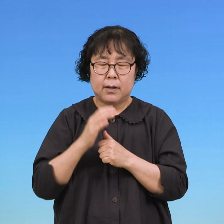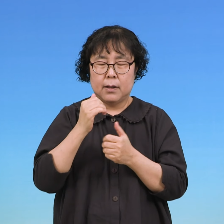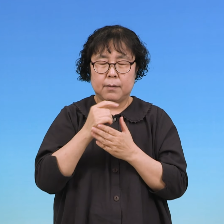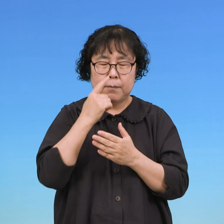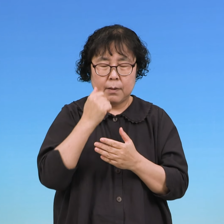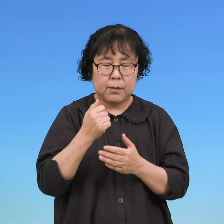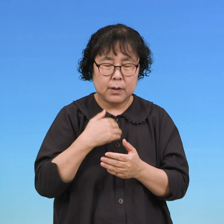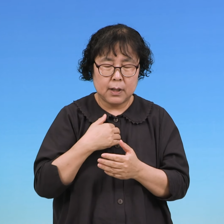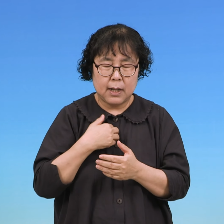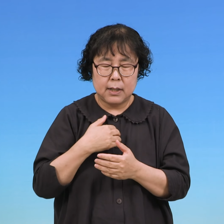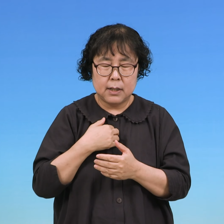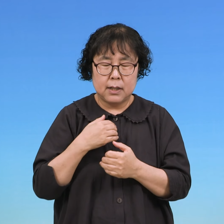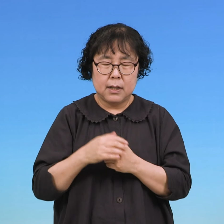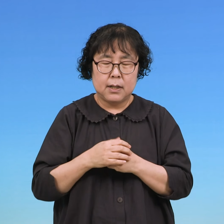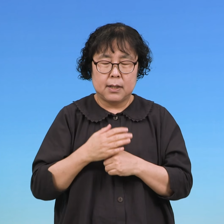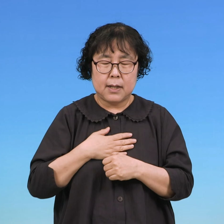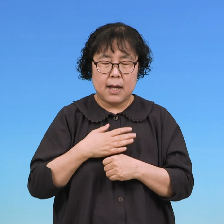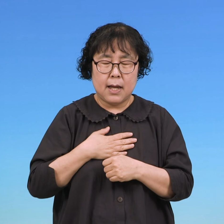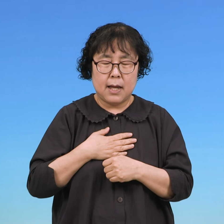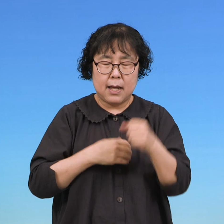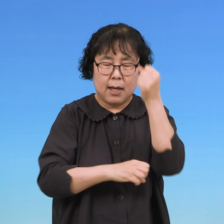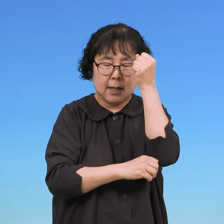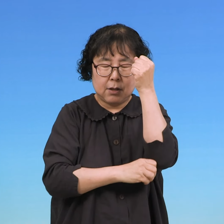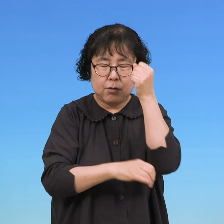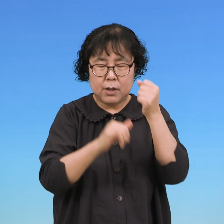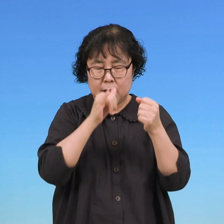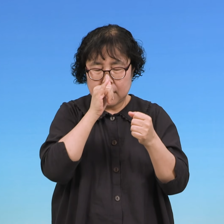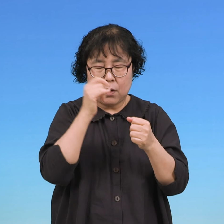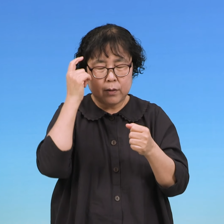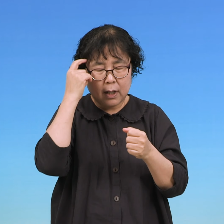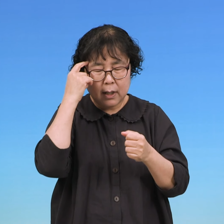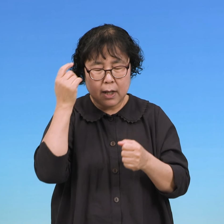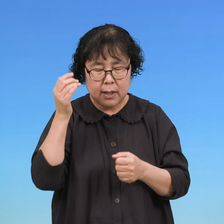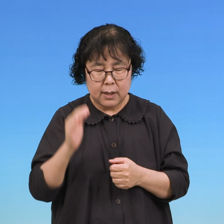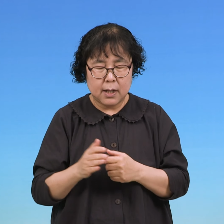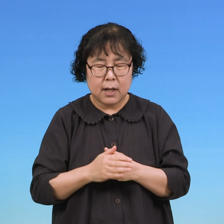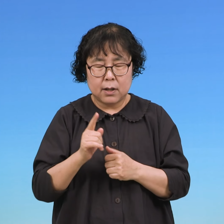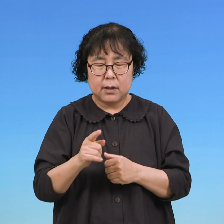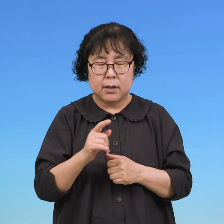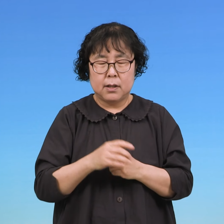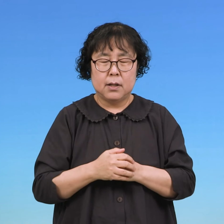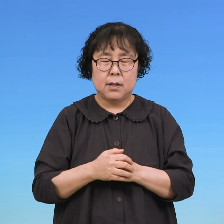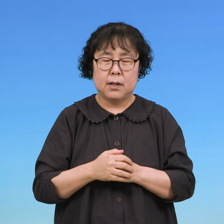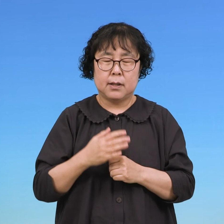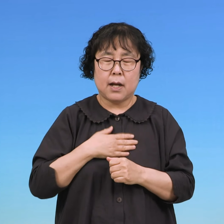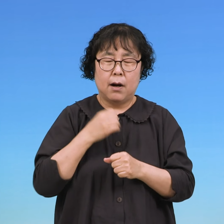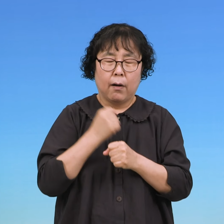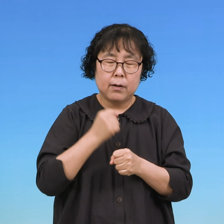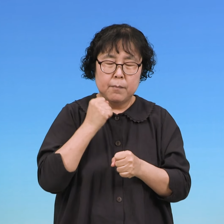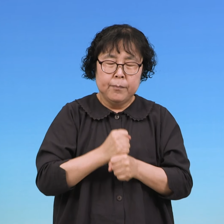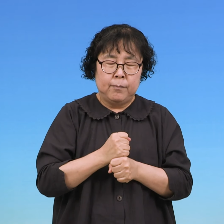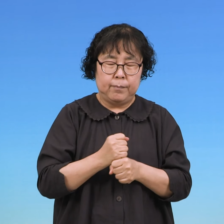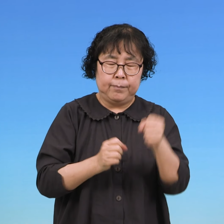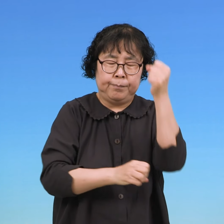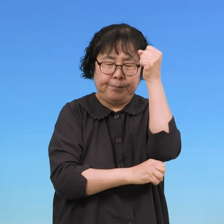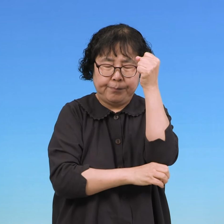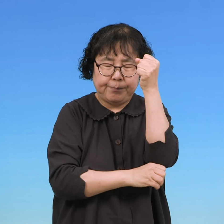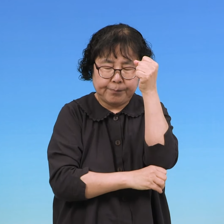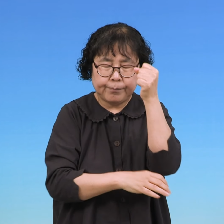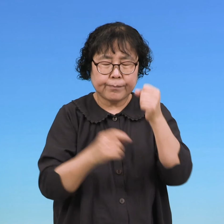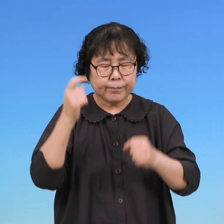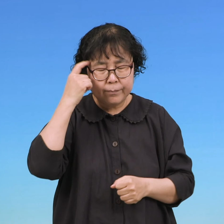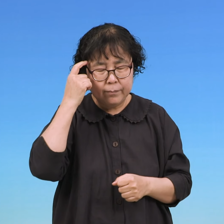하나님 아버지, 나는 다림줄이 있다고, 나는 내 기준을 갖고 있다고 말하는데 하나님 그것이 바로 내가 만든 기준이